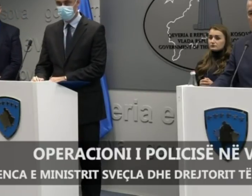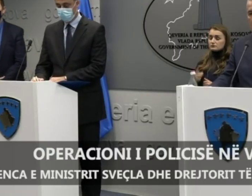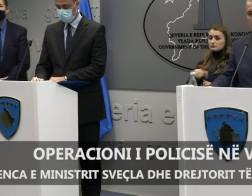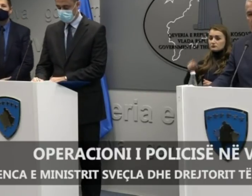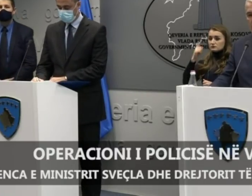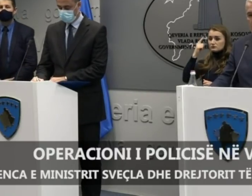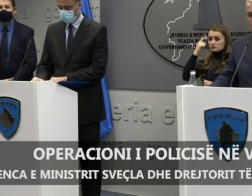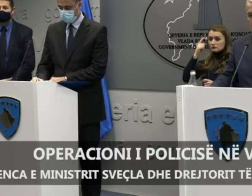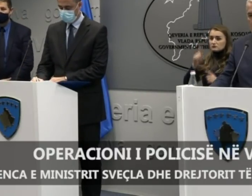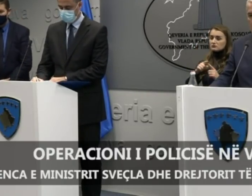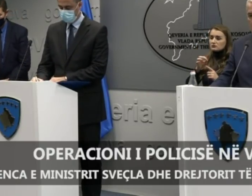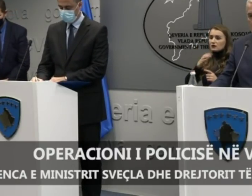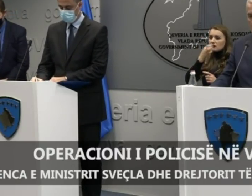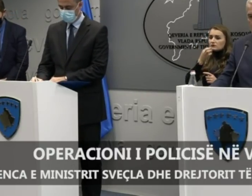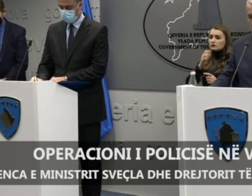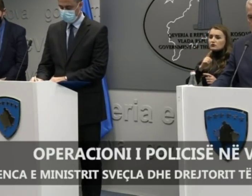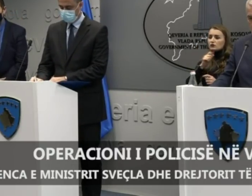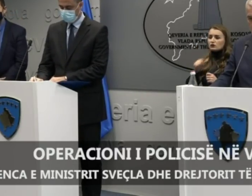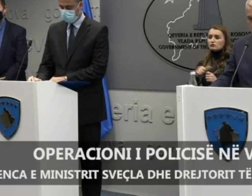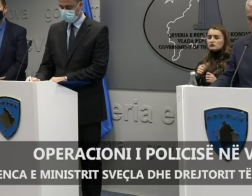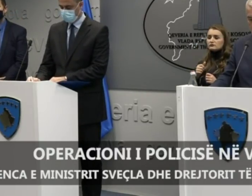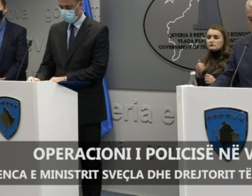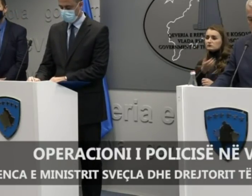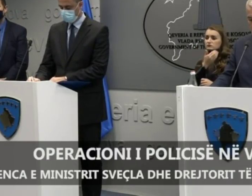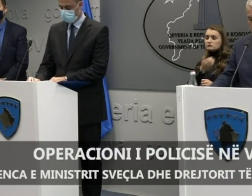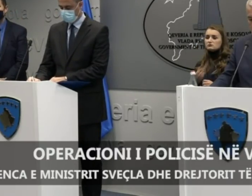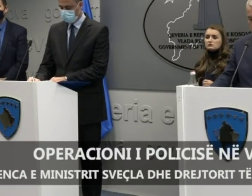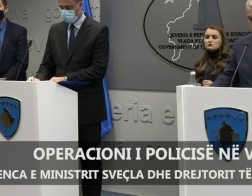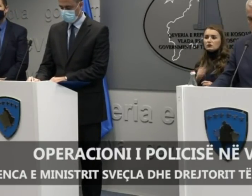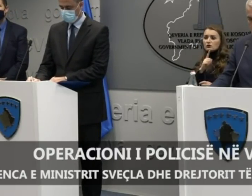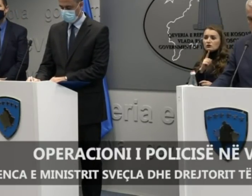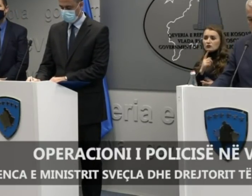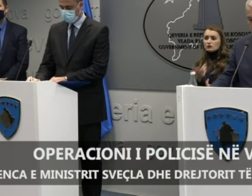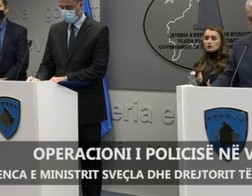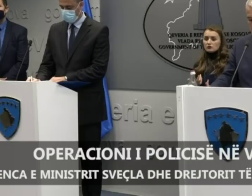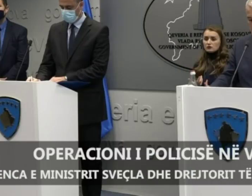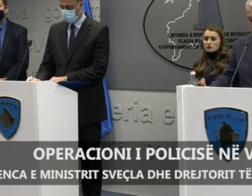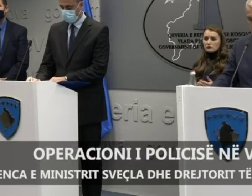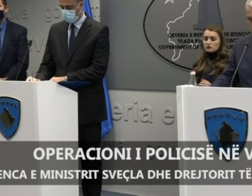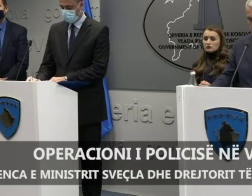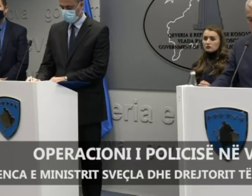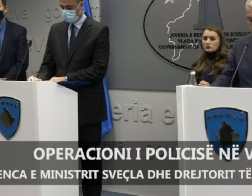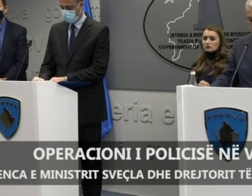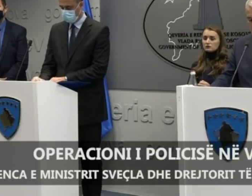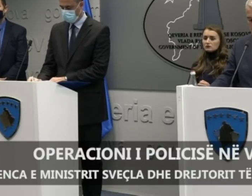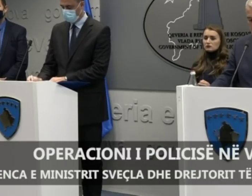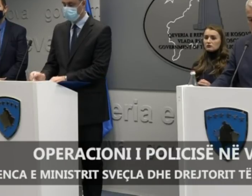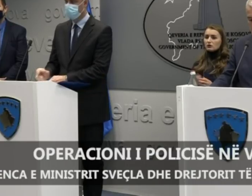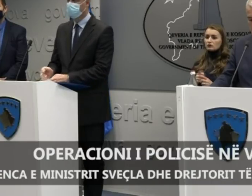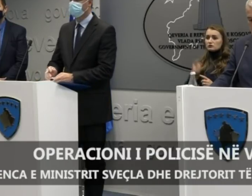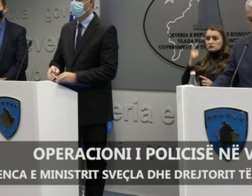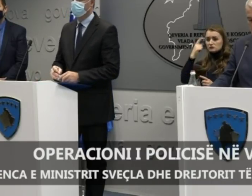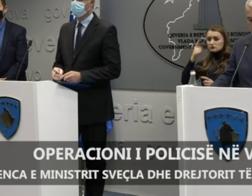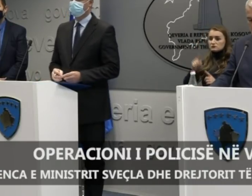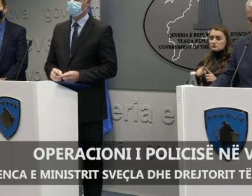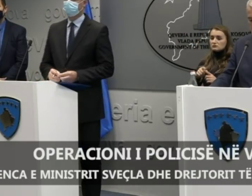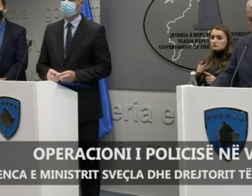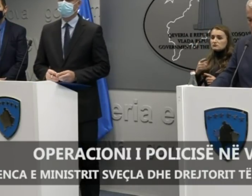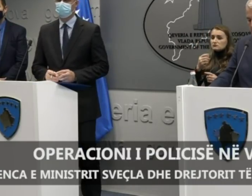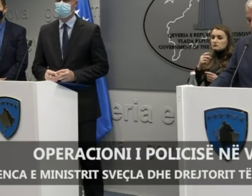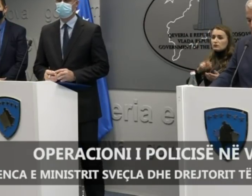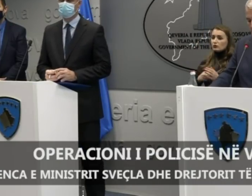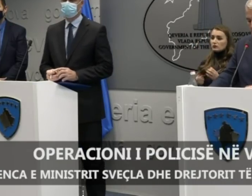informacione për aksionin e sotëm, cilët janë indicet, kure këni kuptu edhe a ju ka dëmtu në realizimin e operacionet.